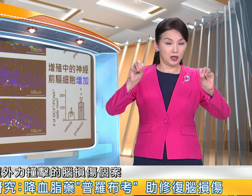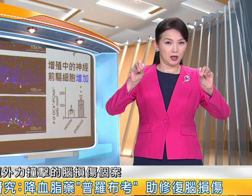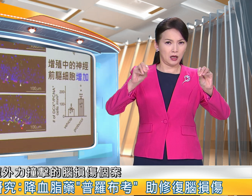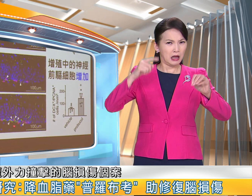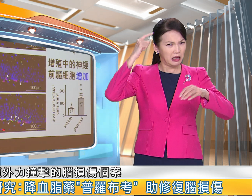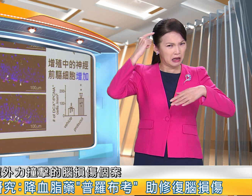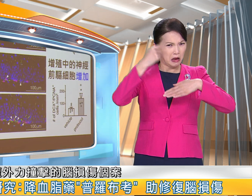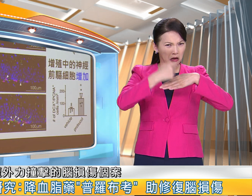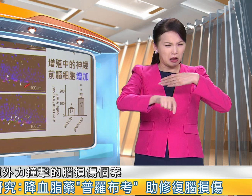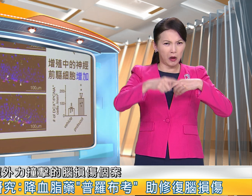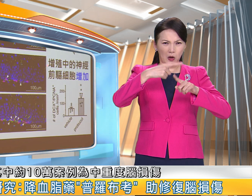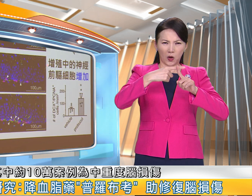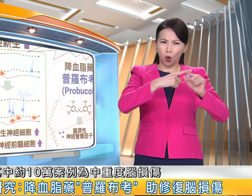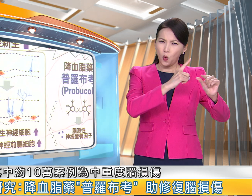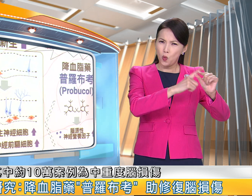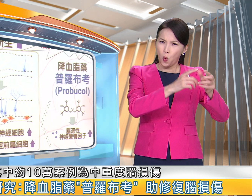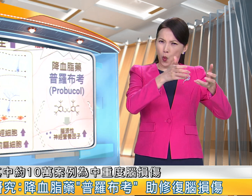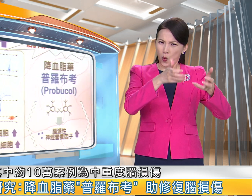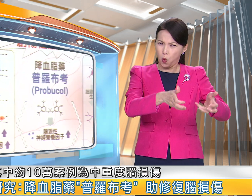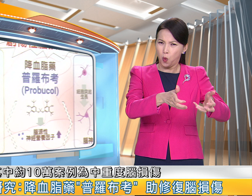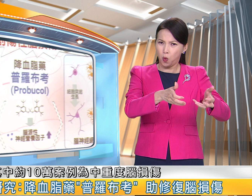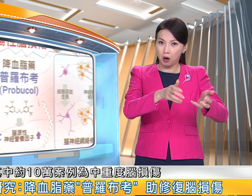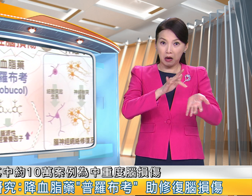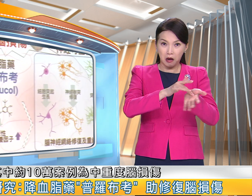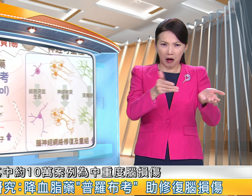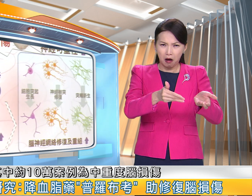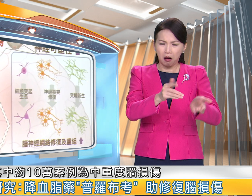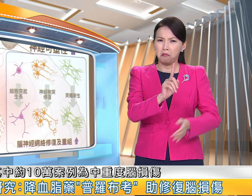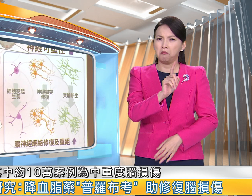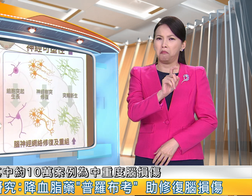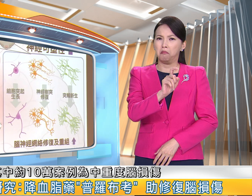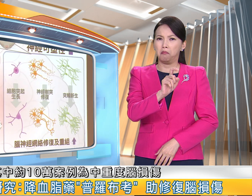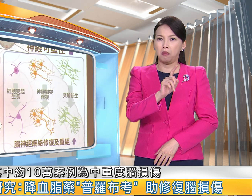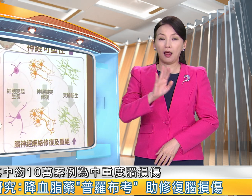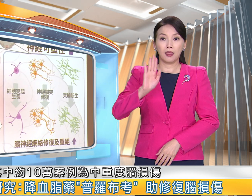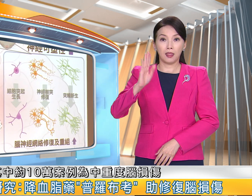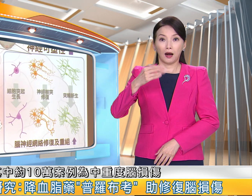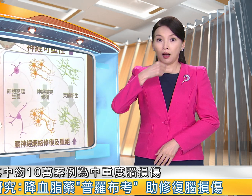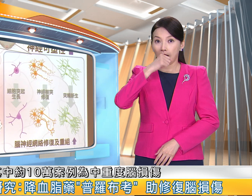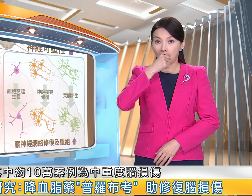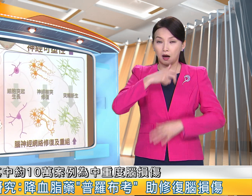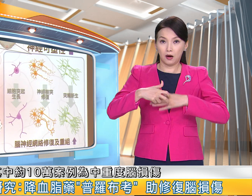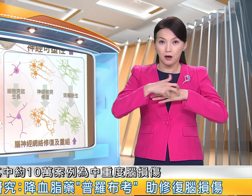约10万案例为中重度脑损伤，目前仍无药可医。